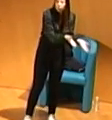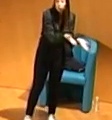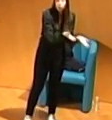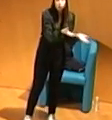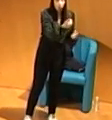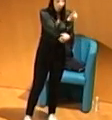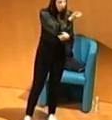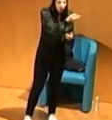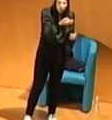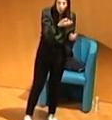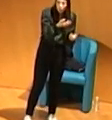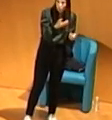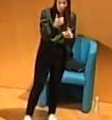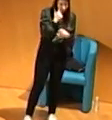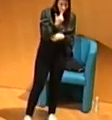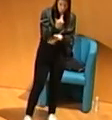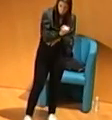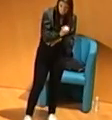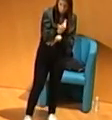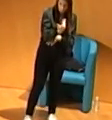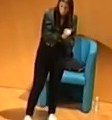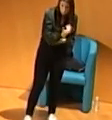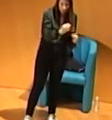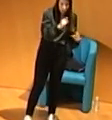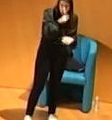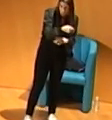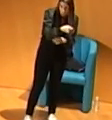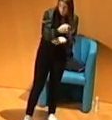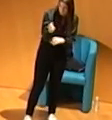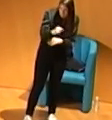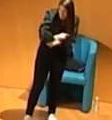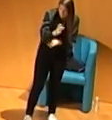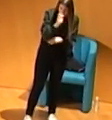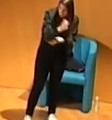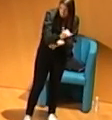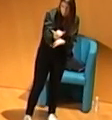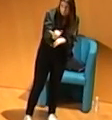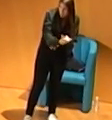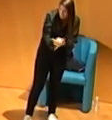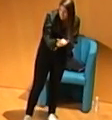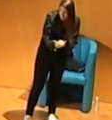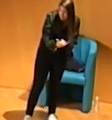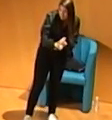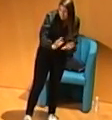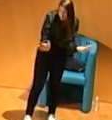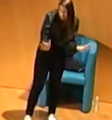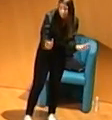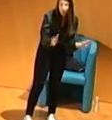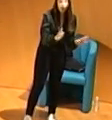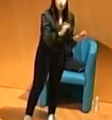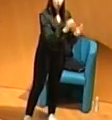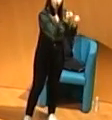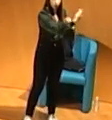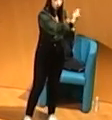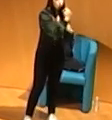l'éduc a dit, on va tenir 2 jours, on va tenir 3 jours, on va tenir 10 jours. Vous ne venez pas la chercher. Et en fait, ils ont eu leur compétence. Elle n'a